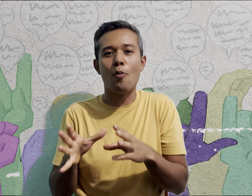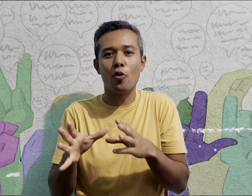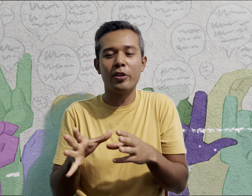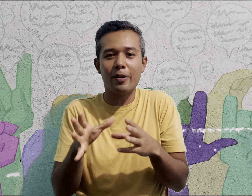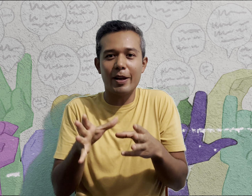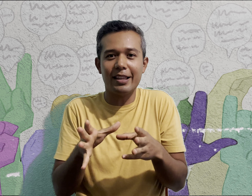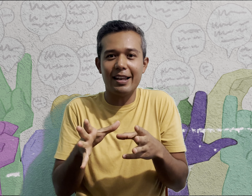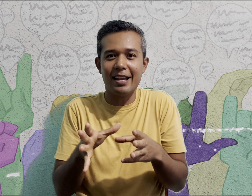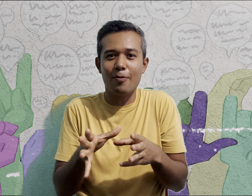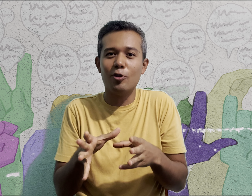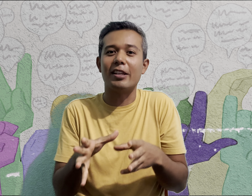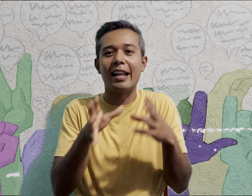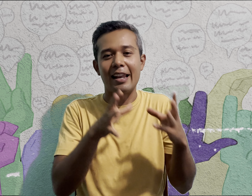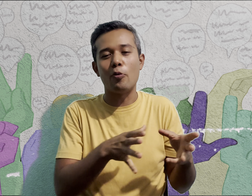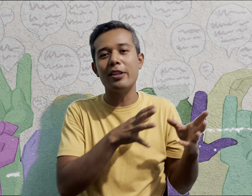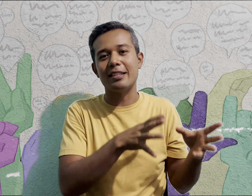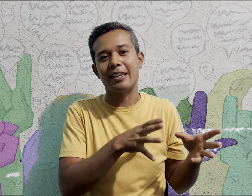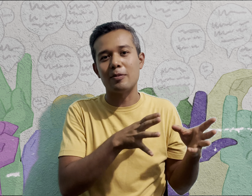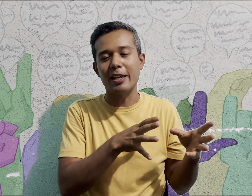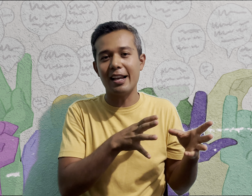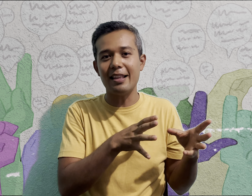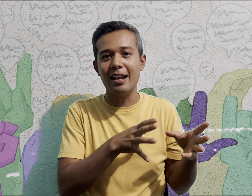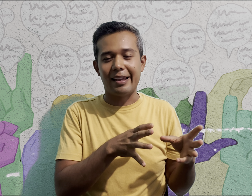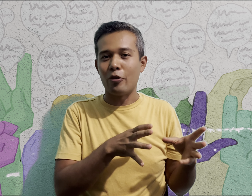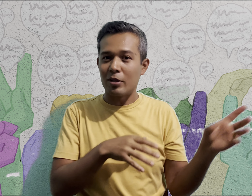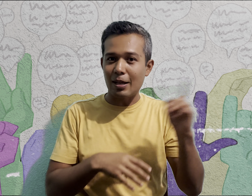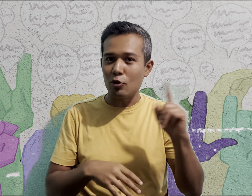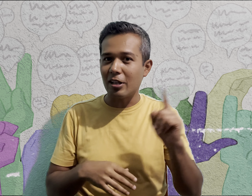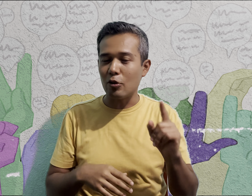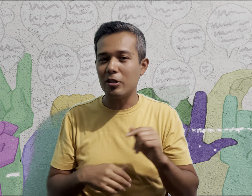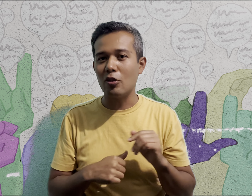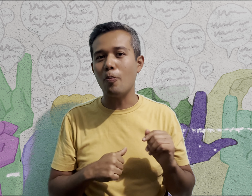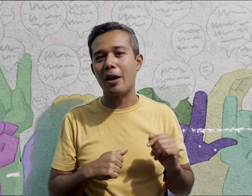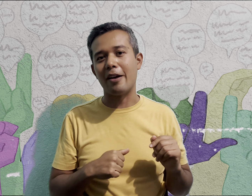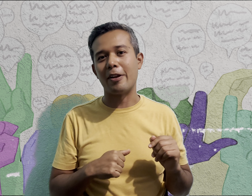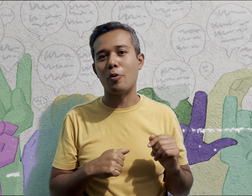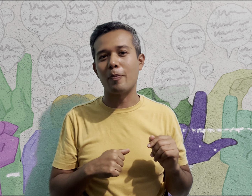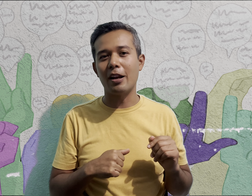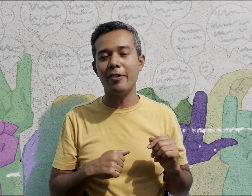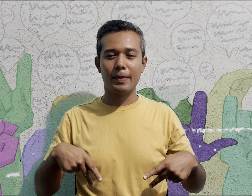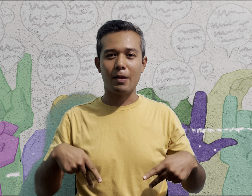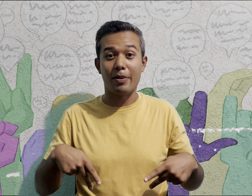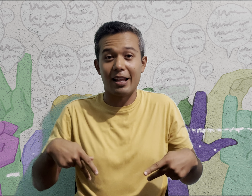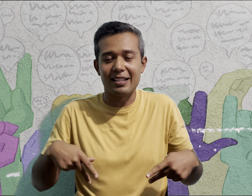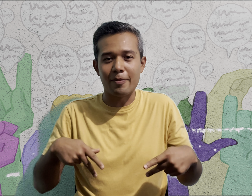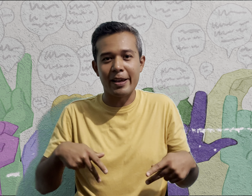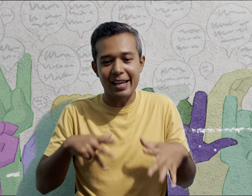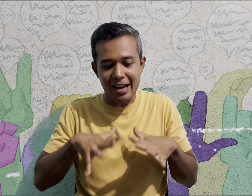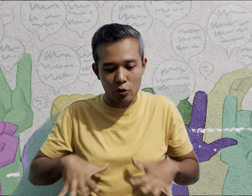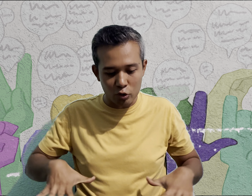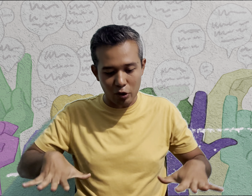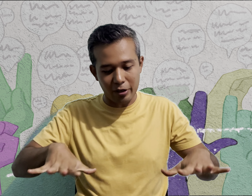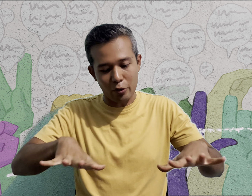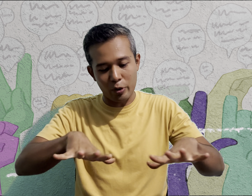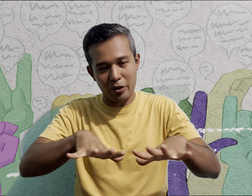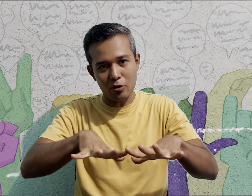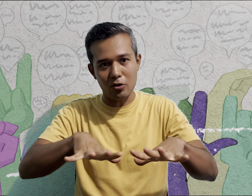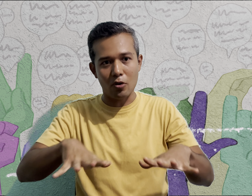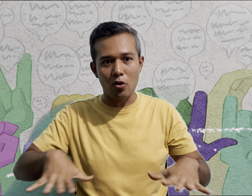lo interpretaríamos en lengua de señas mexicana, que no estamos traduciendo palabra por palabra. Para decir mexicanos reunidos o